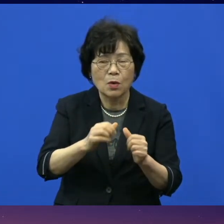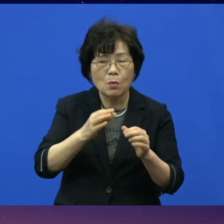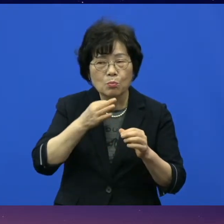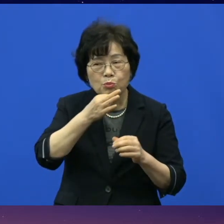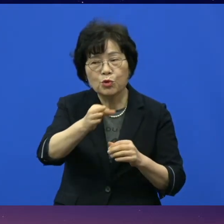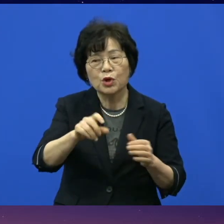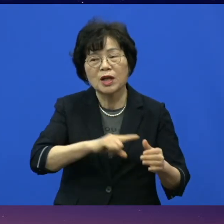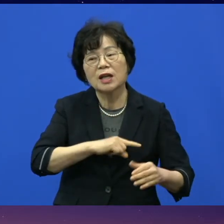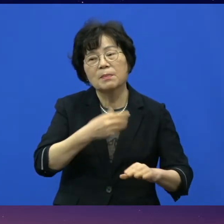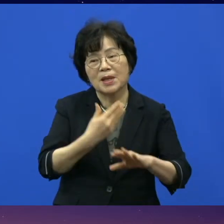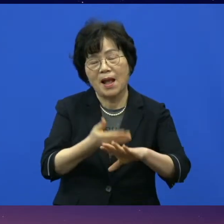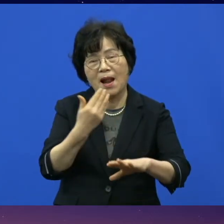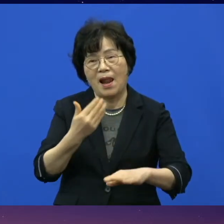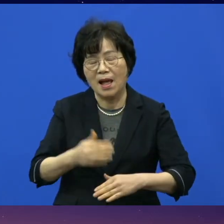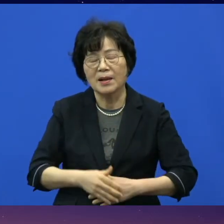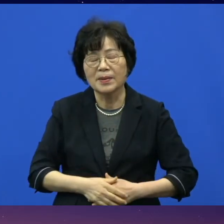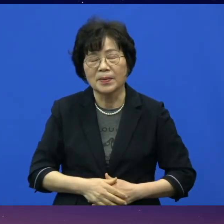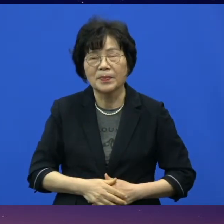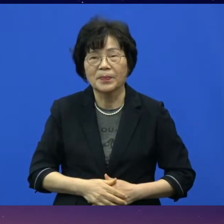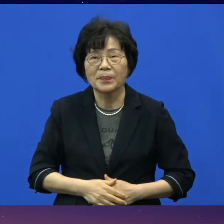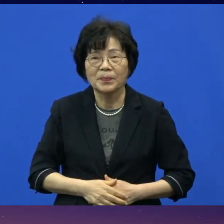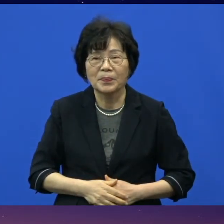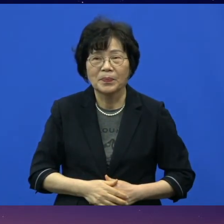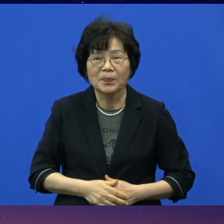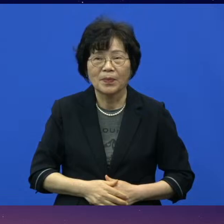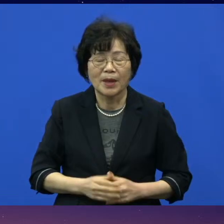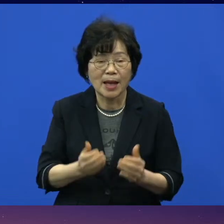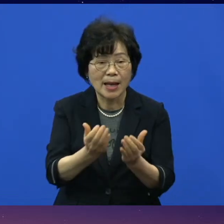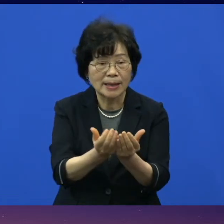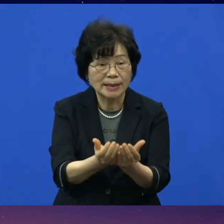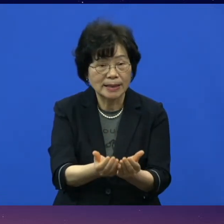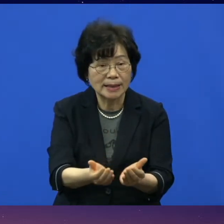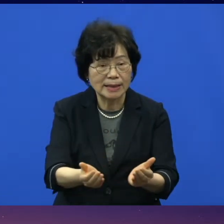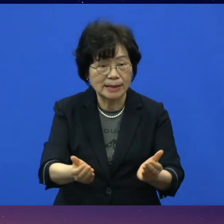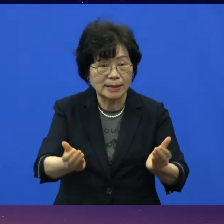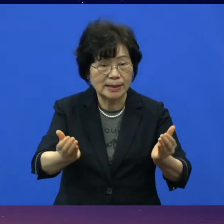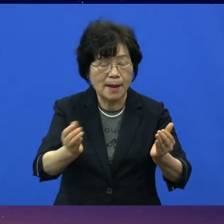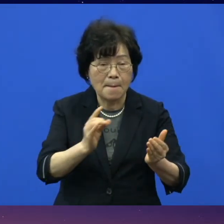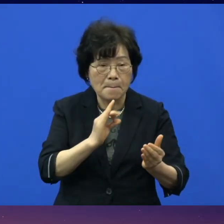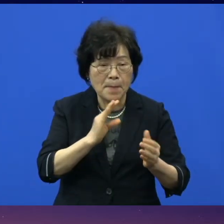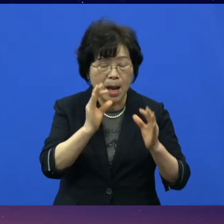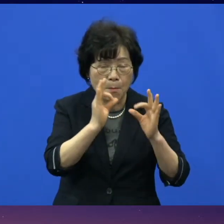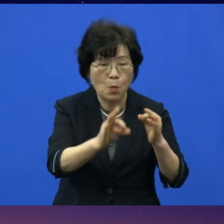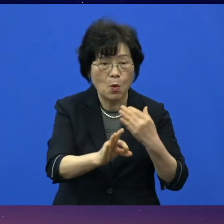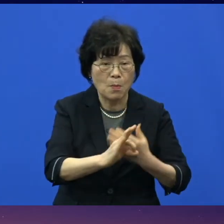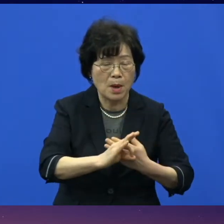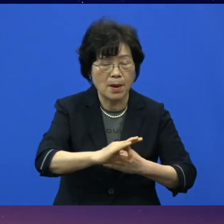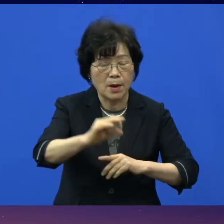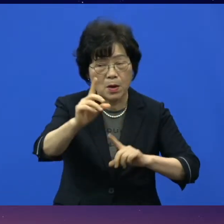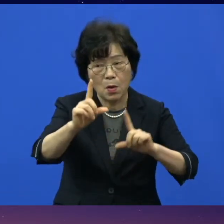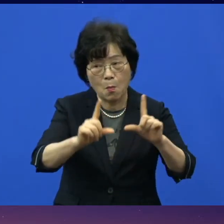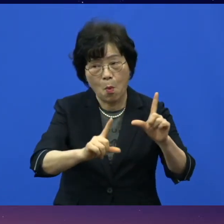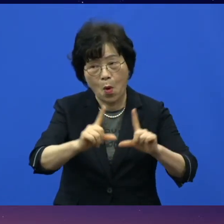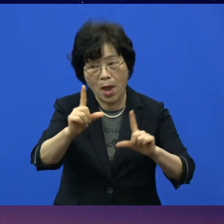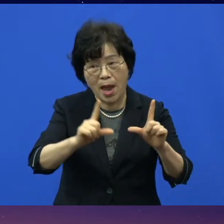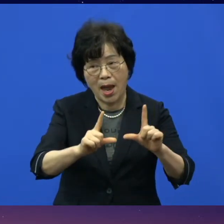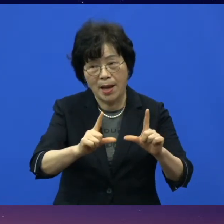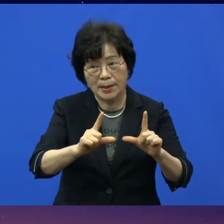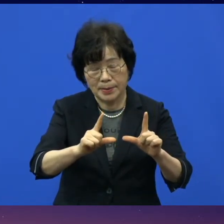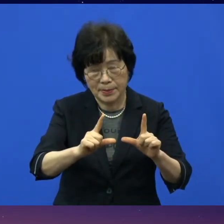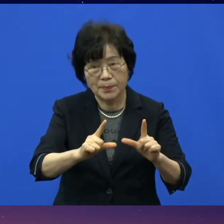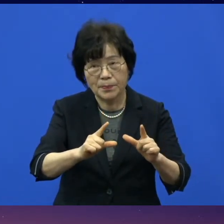자, 만약에 여러분 그릇 자체로 승부를 건다면 그 모양의 모든 것, 또 재질의 모든 걸 걸어야